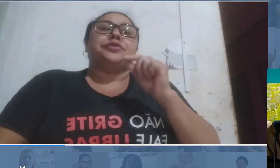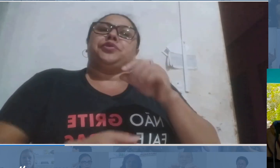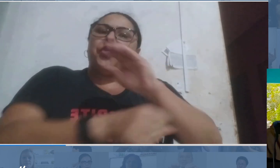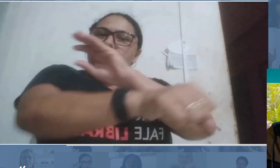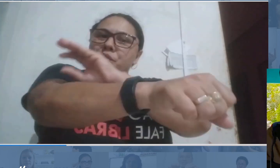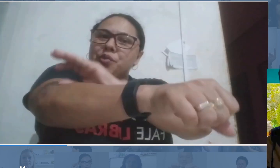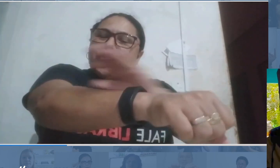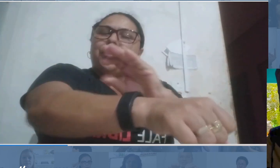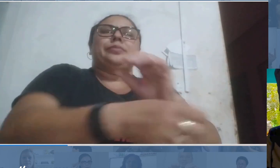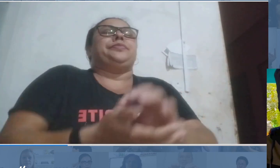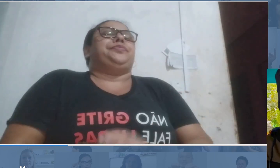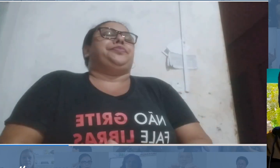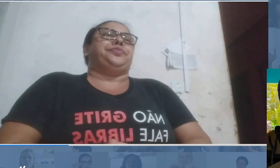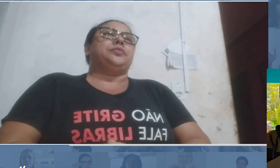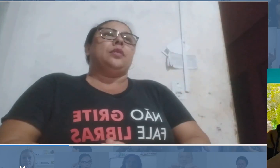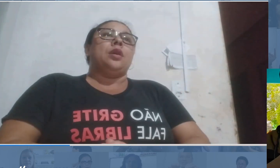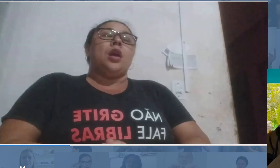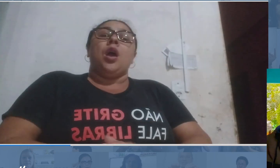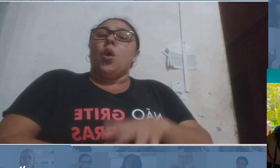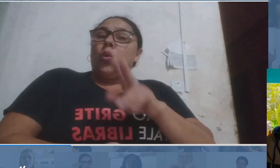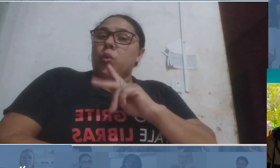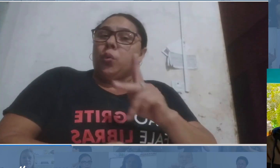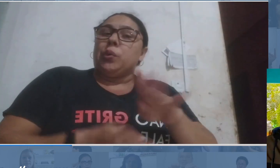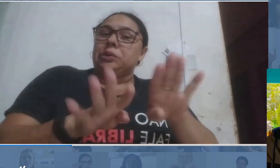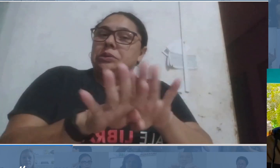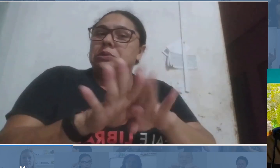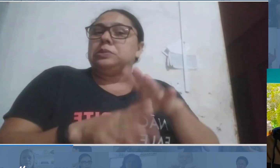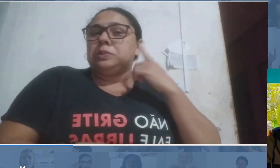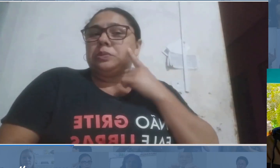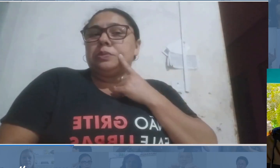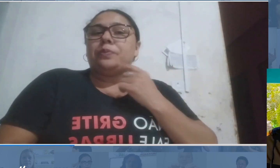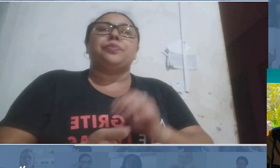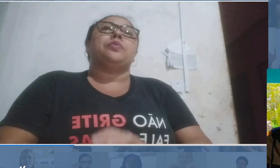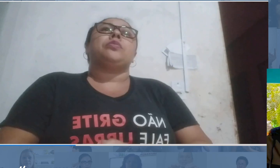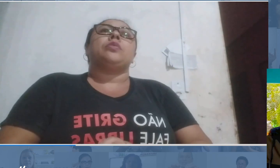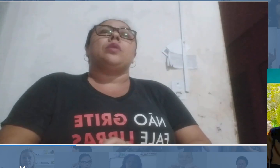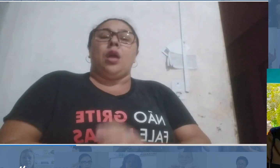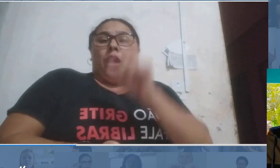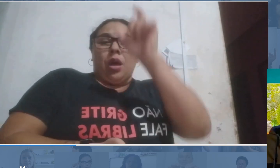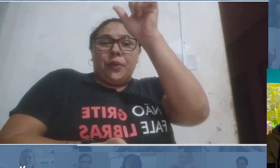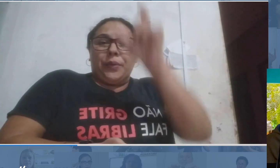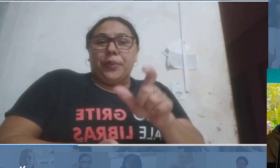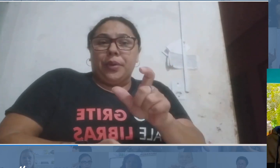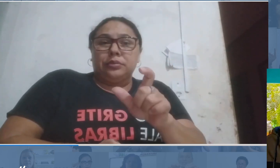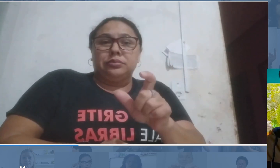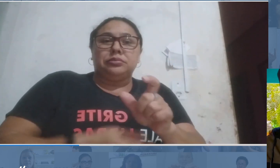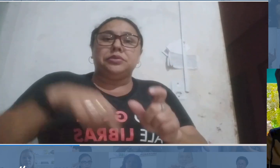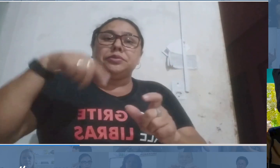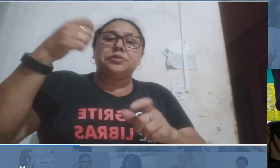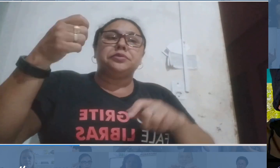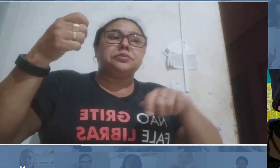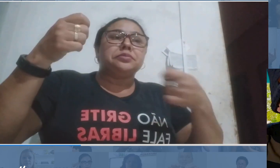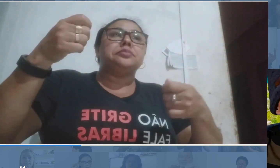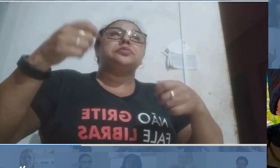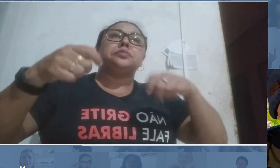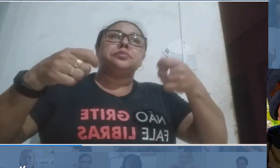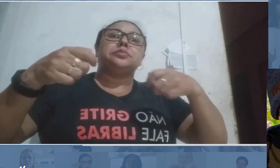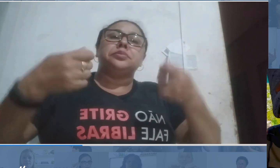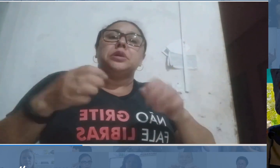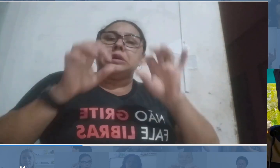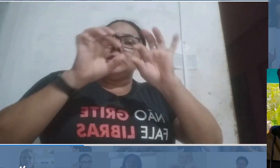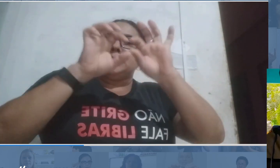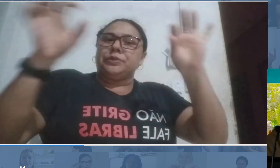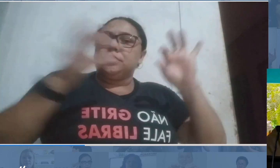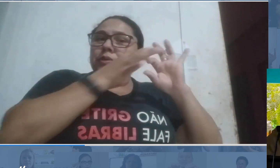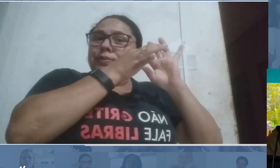ali normalmente e a Válbia não entendia nada que eles estavam falando. Só o que o marido dela falava. Ela chegou a pensar